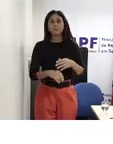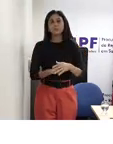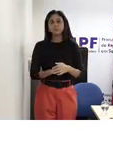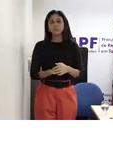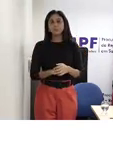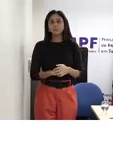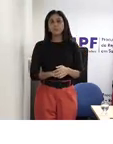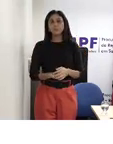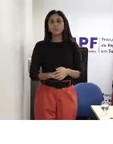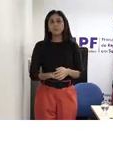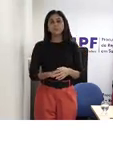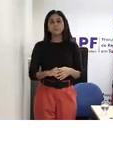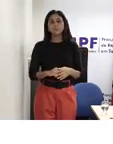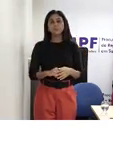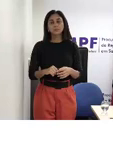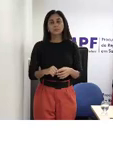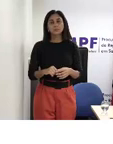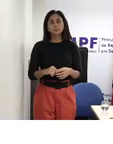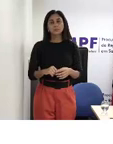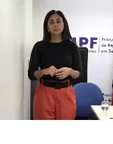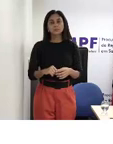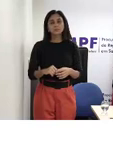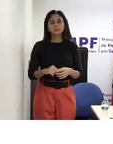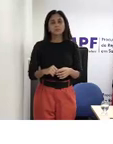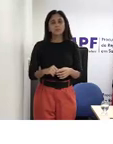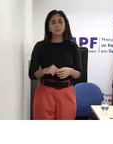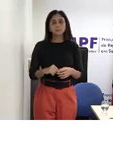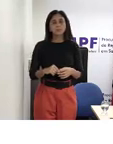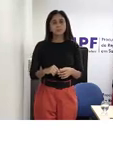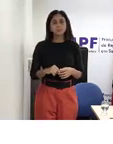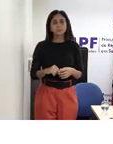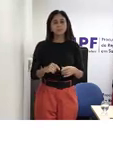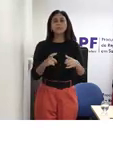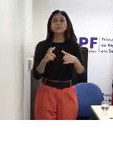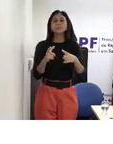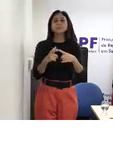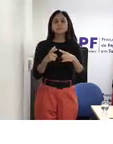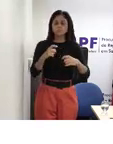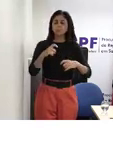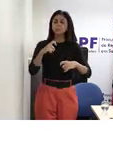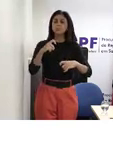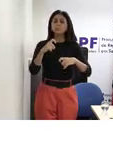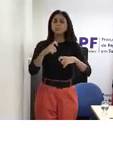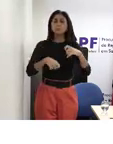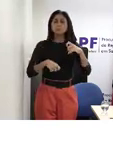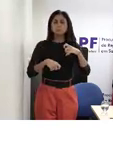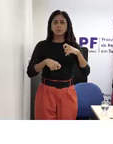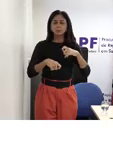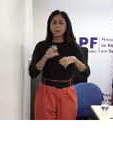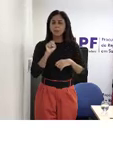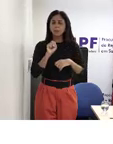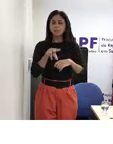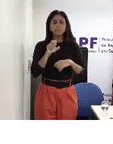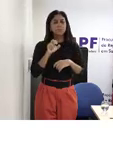que ele iniciou com aquela chantagem com aquela extorsão mas ele começou a migrar